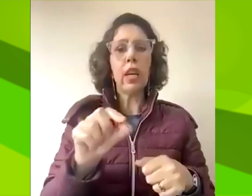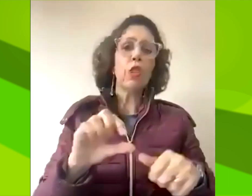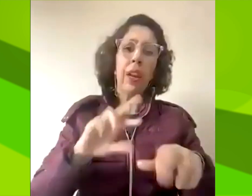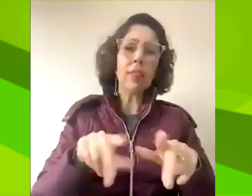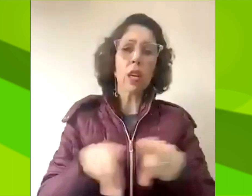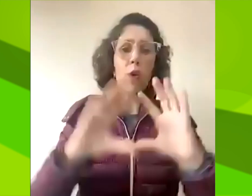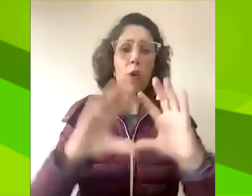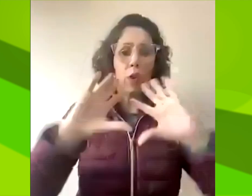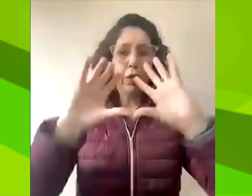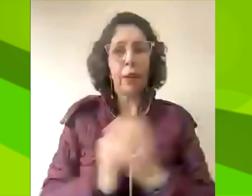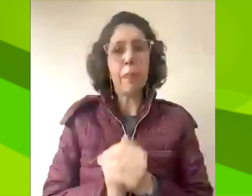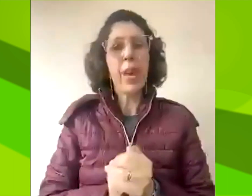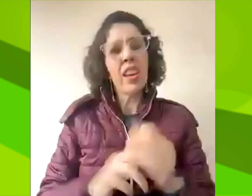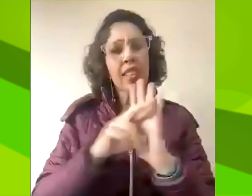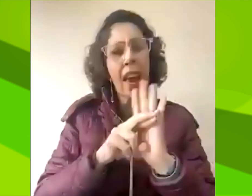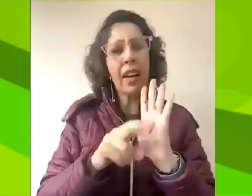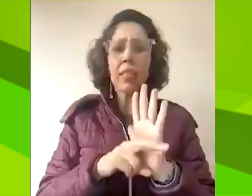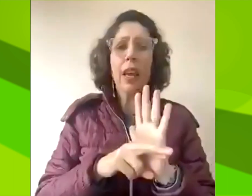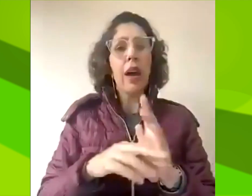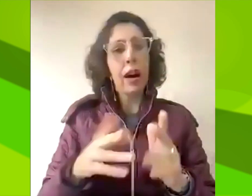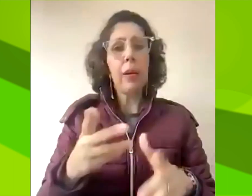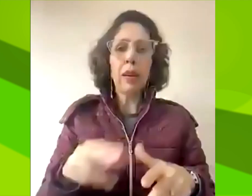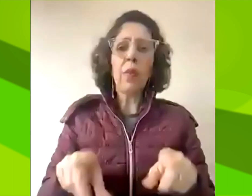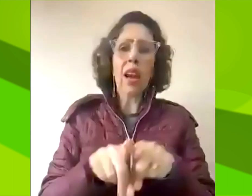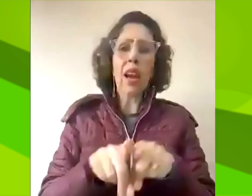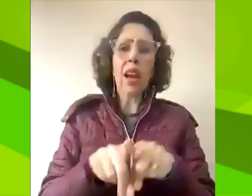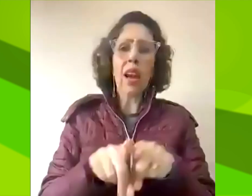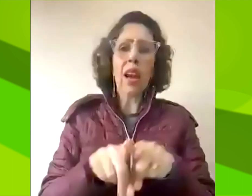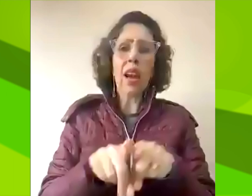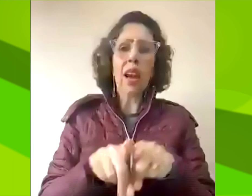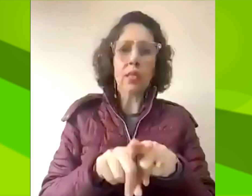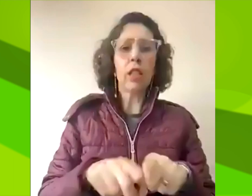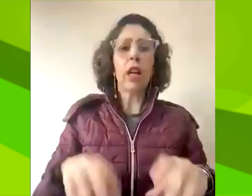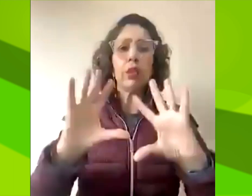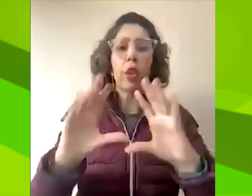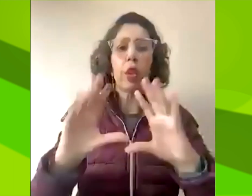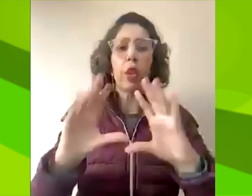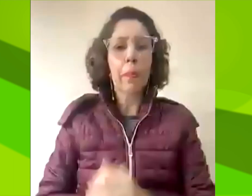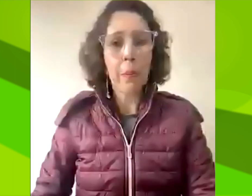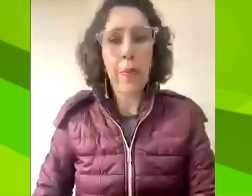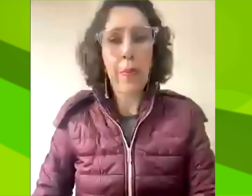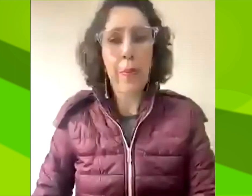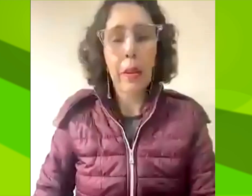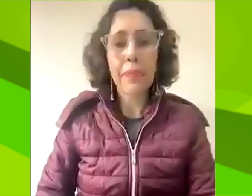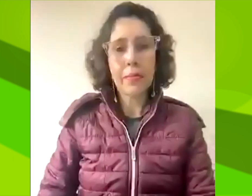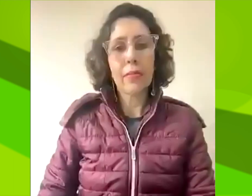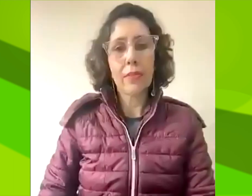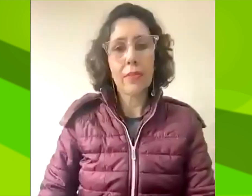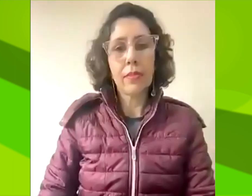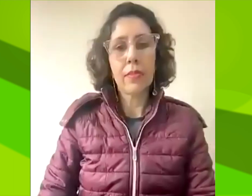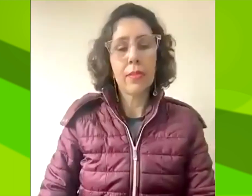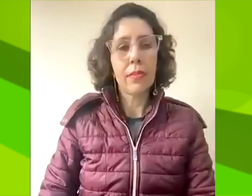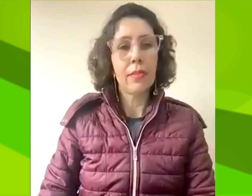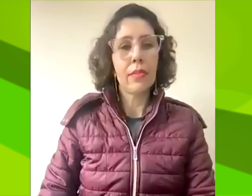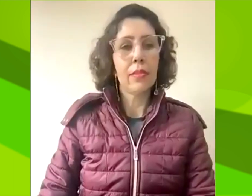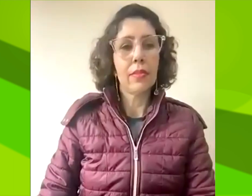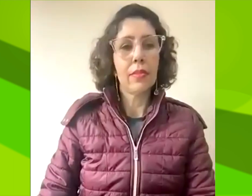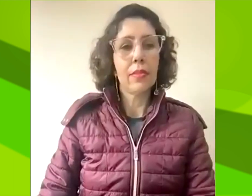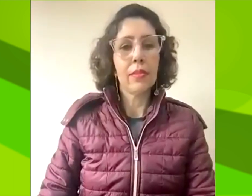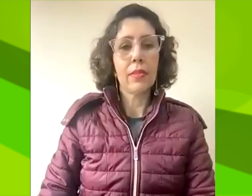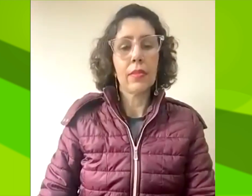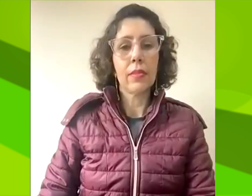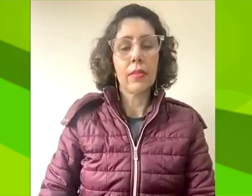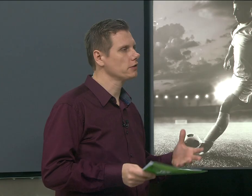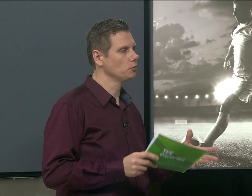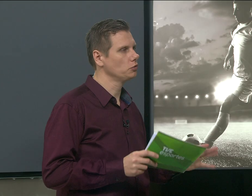igual o vôlei. E as regras, iguais a do vôlei. O tempo é o mesmo também de jogo? O tempo de jogo,